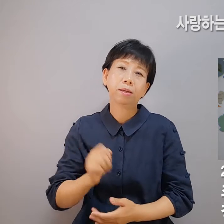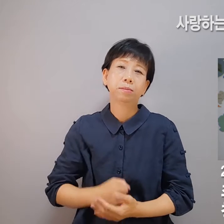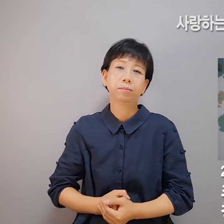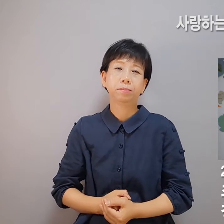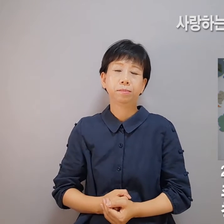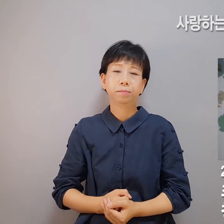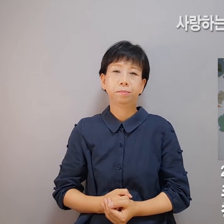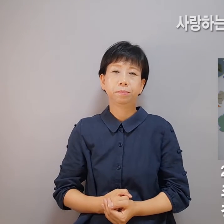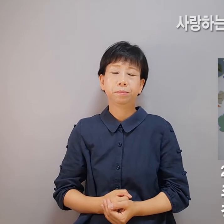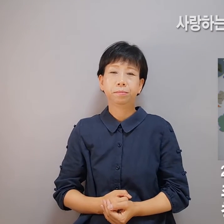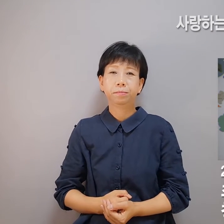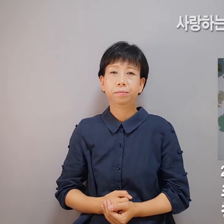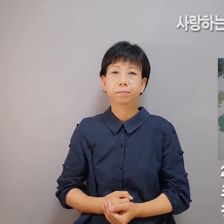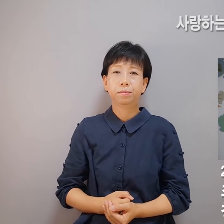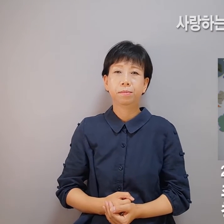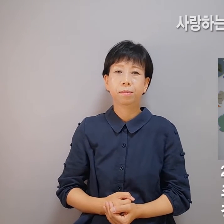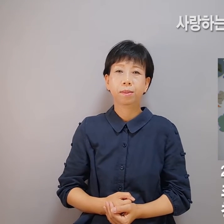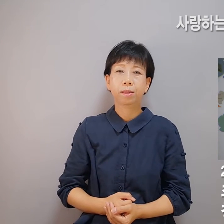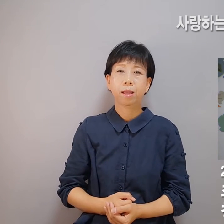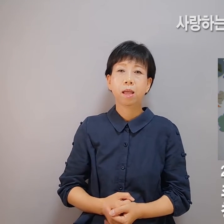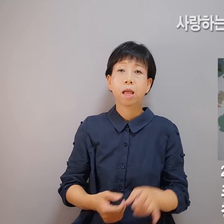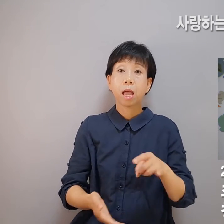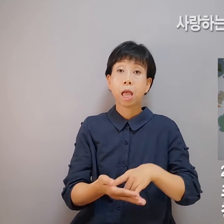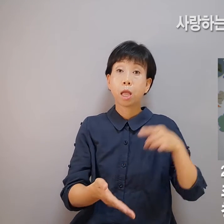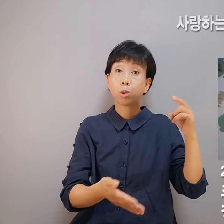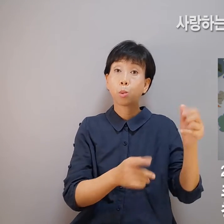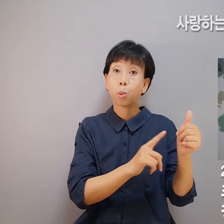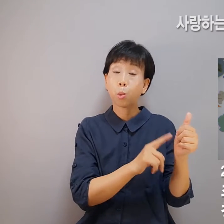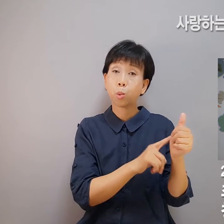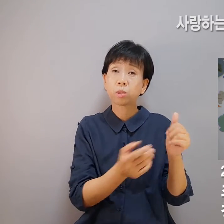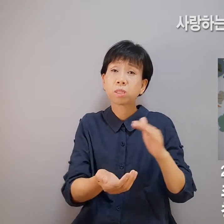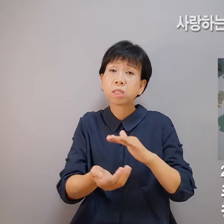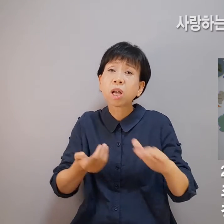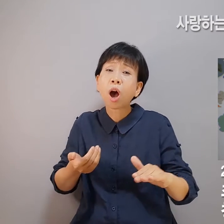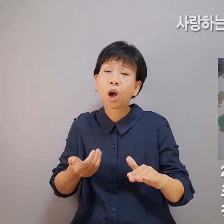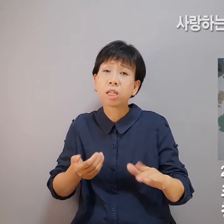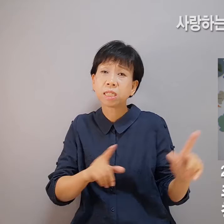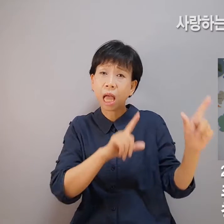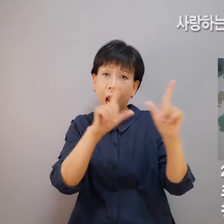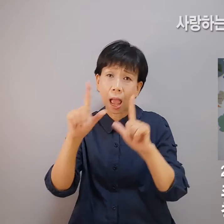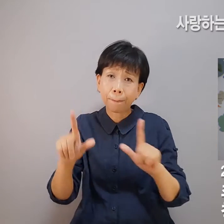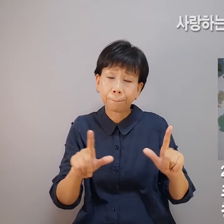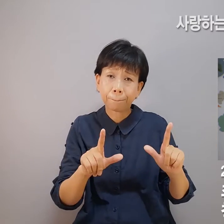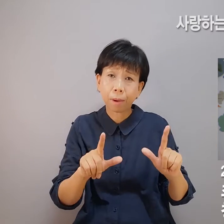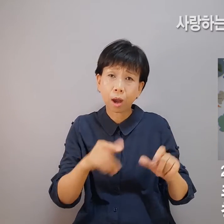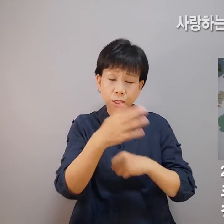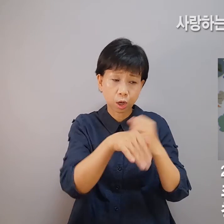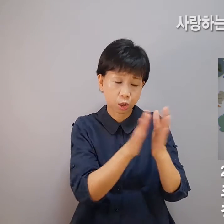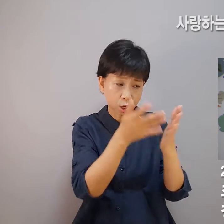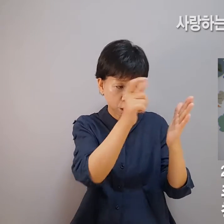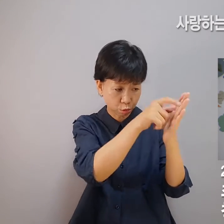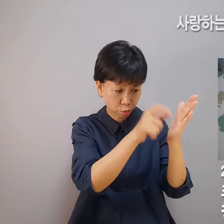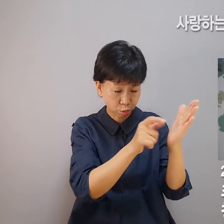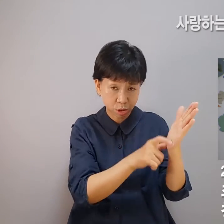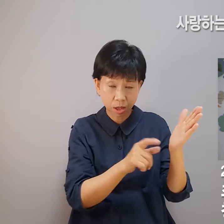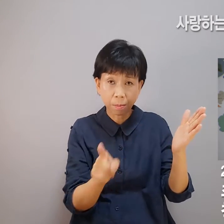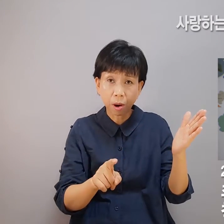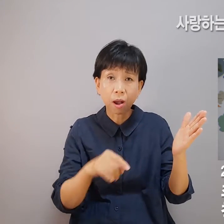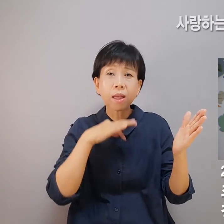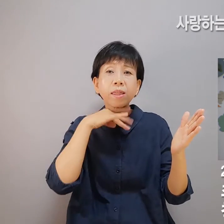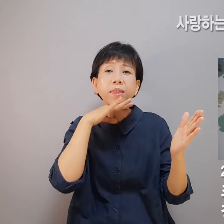보여집니다. 사실 에녹 이전에 다른 사람들의 삶은요 누구누구는 몇 세를 살다가